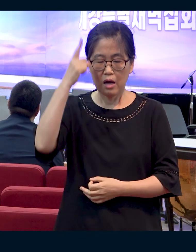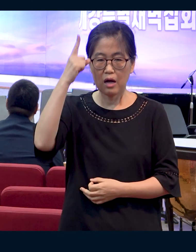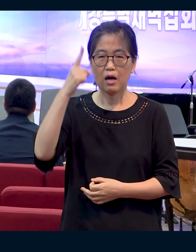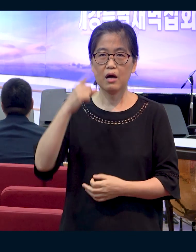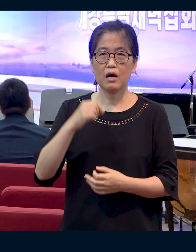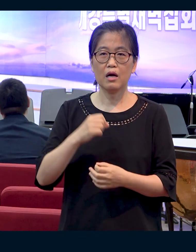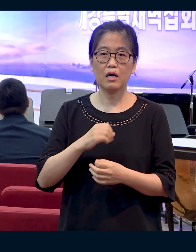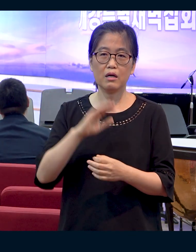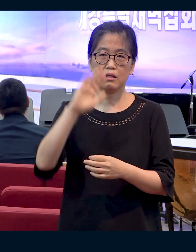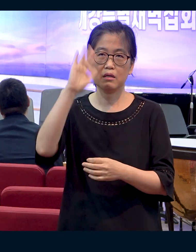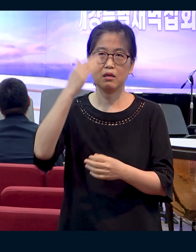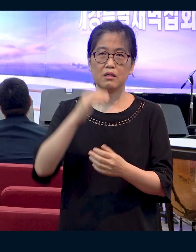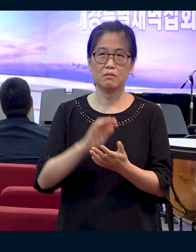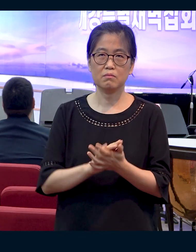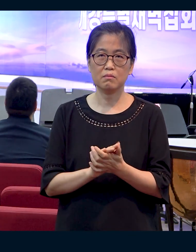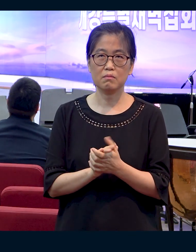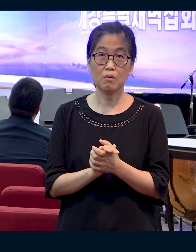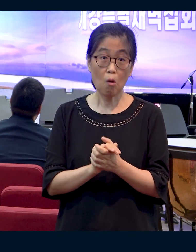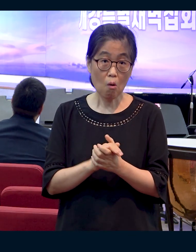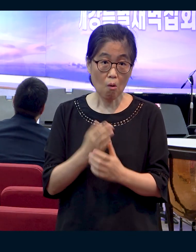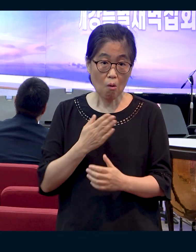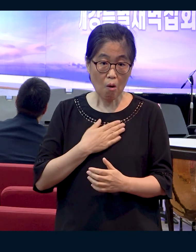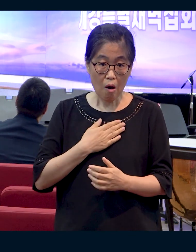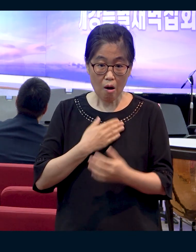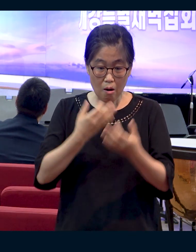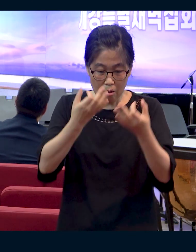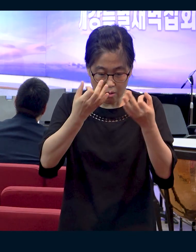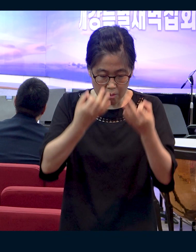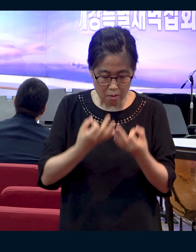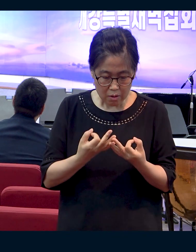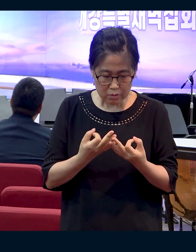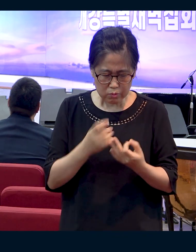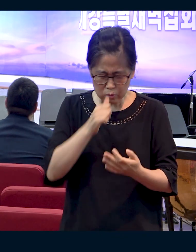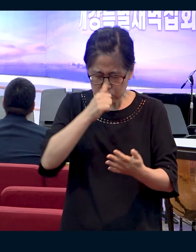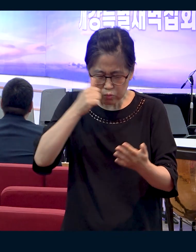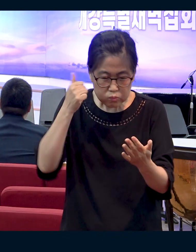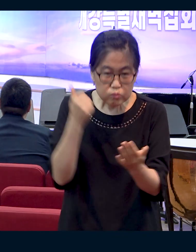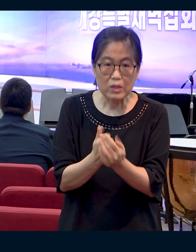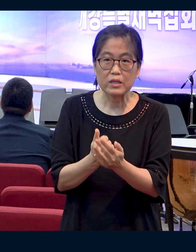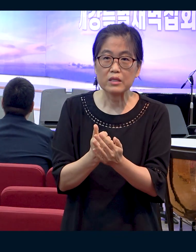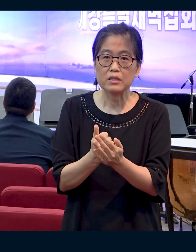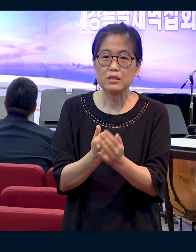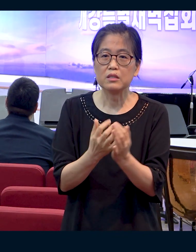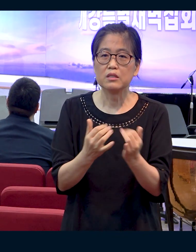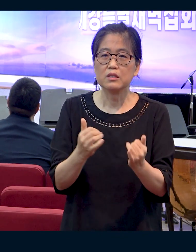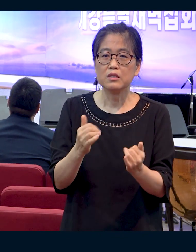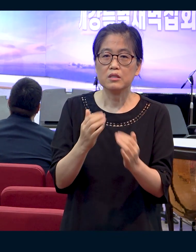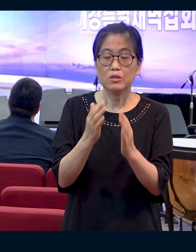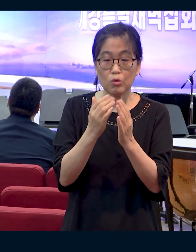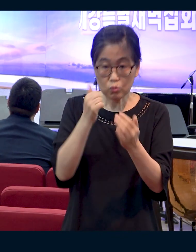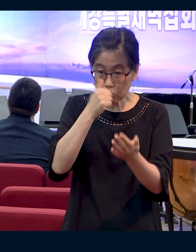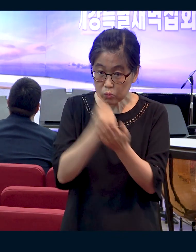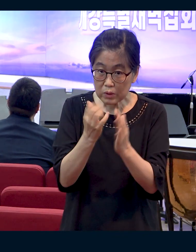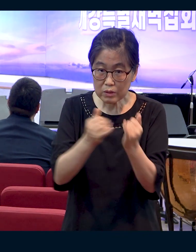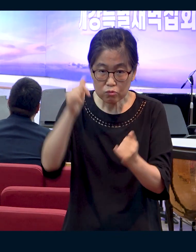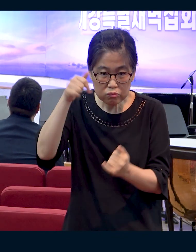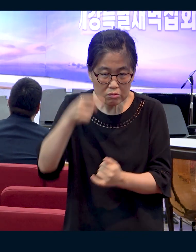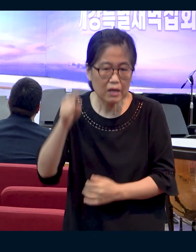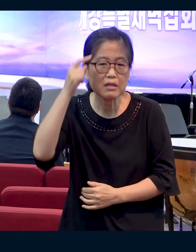자기는 그래도 성실하고 잘 살았다는데 아니다, 얼마나 완악하고 교만한 죄인인지 이게 깨달아지면서, 그러면서